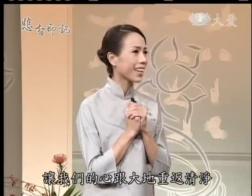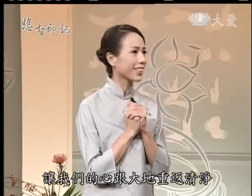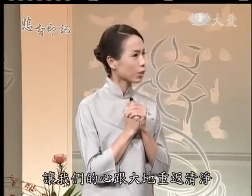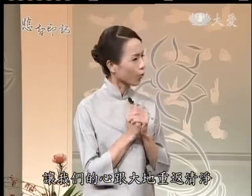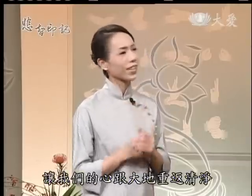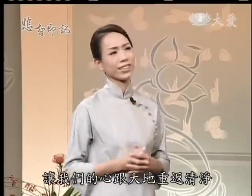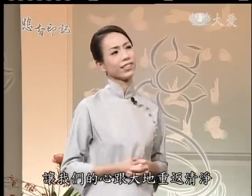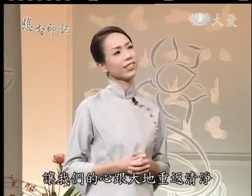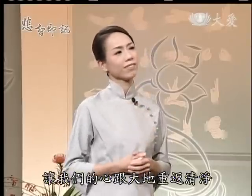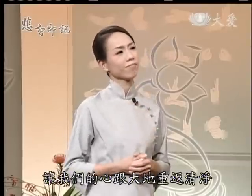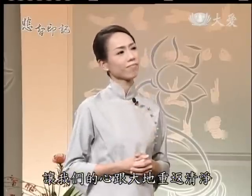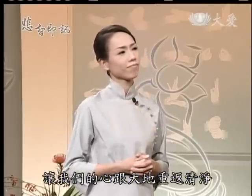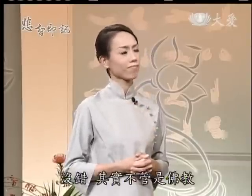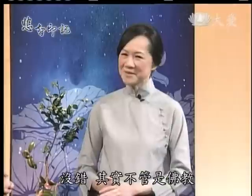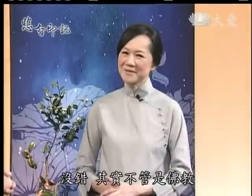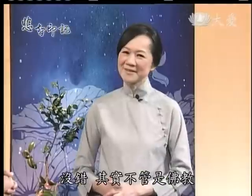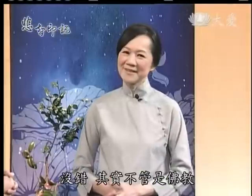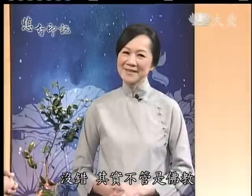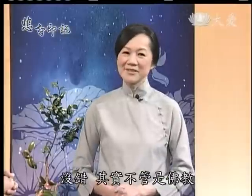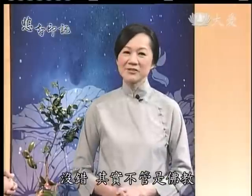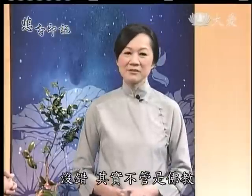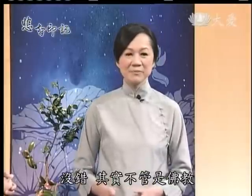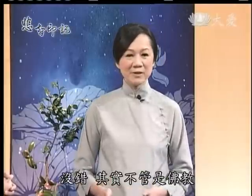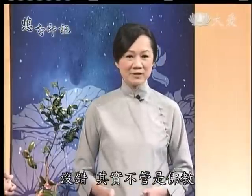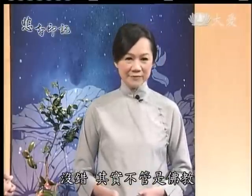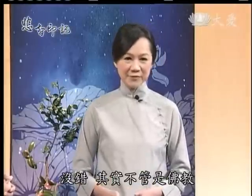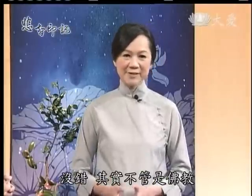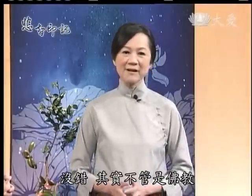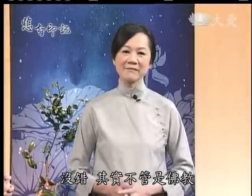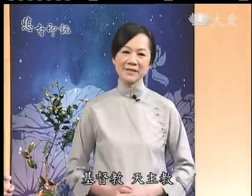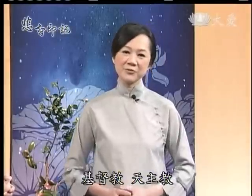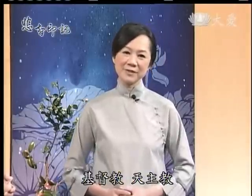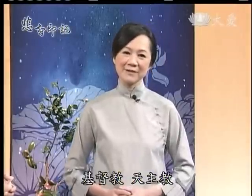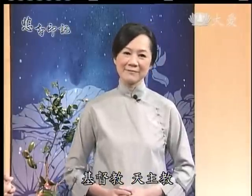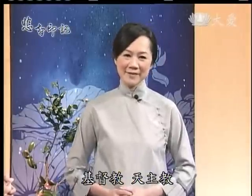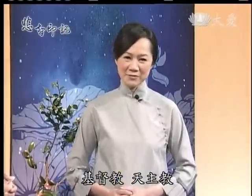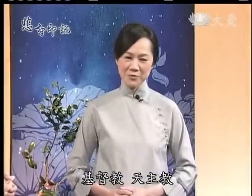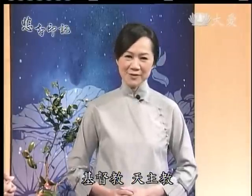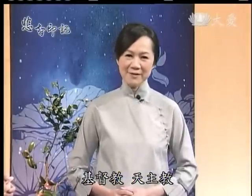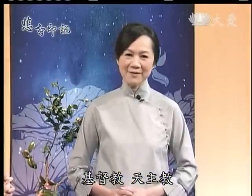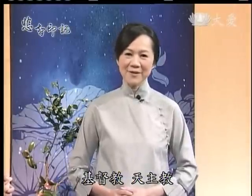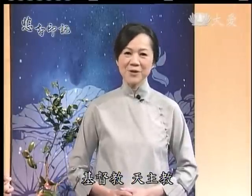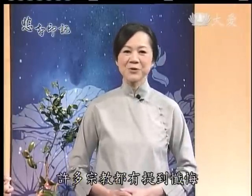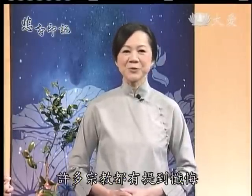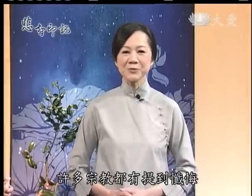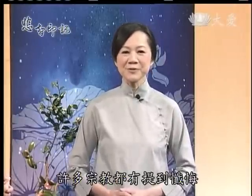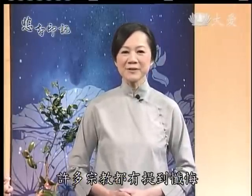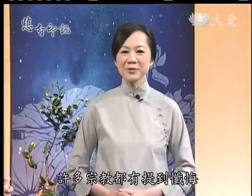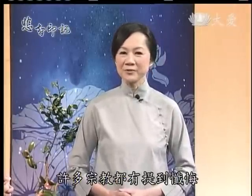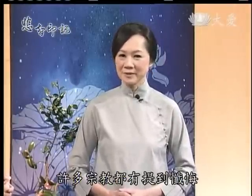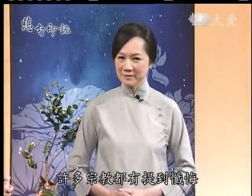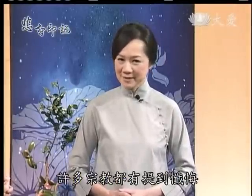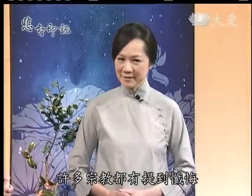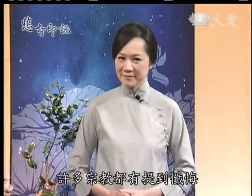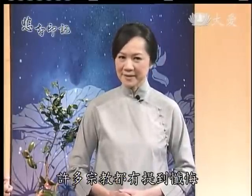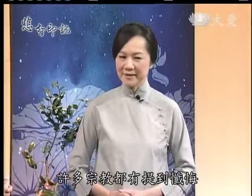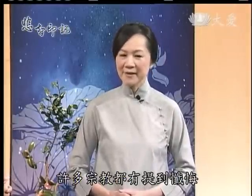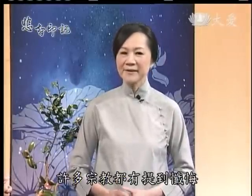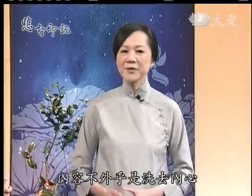大地重返清净。 没错，其实不管是佛教、基督教、天主教，许多宗教都有提到忏悔，内